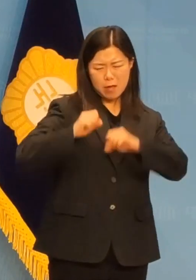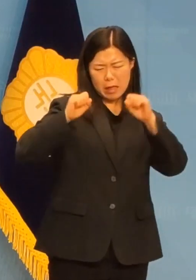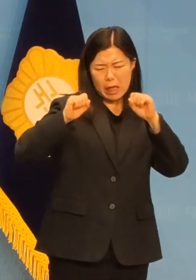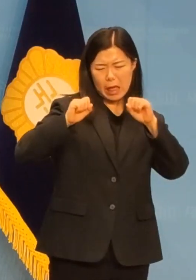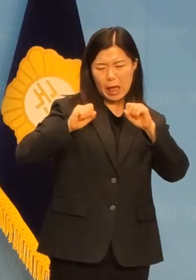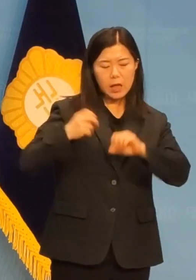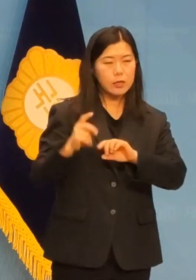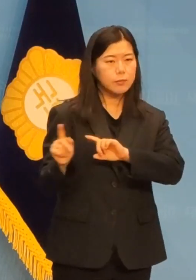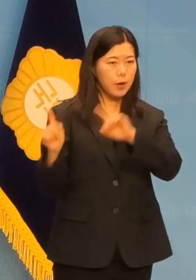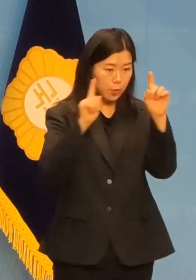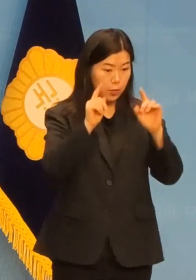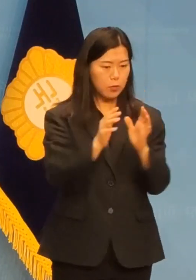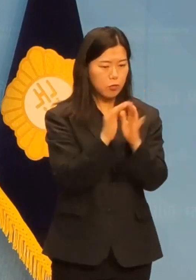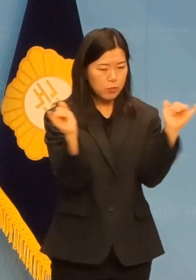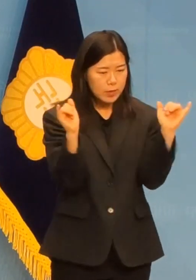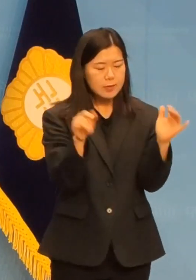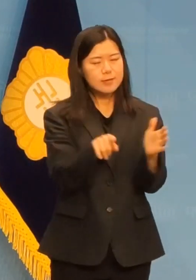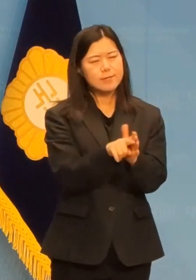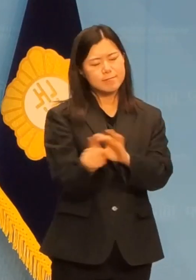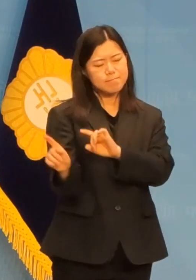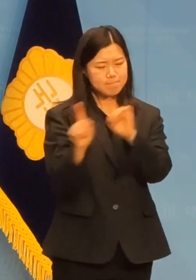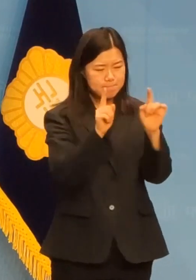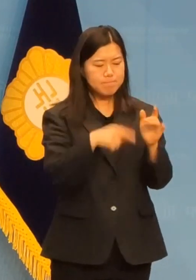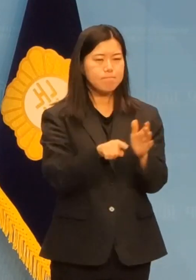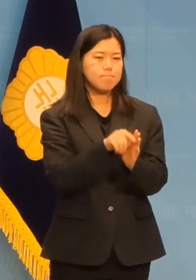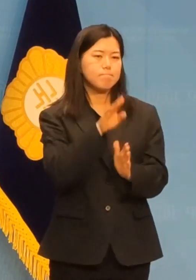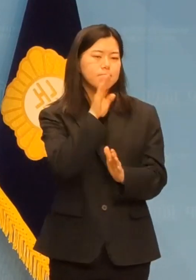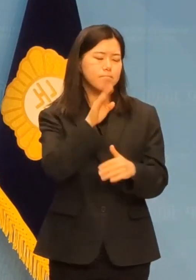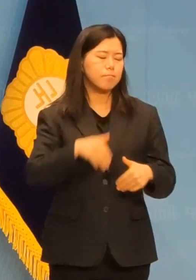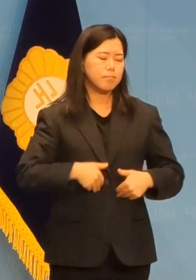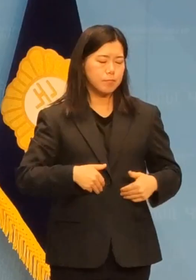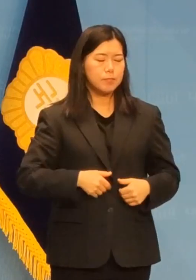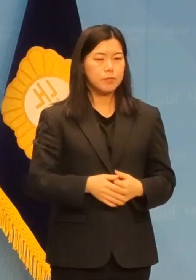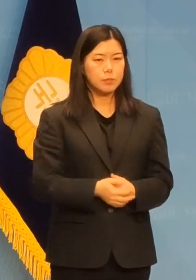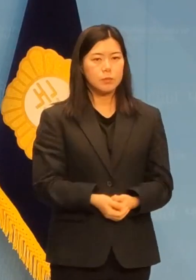국민 신뢰를 회복하기 위한 최소한의 조치입니다.